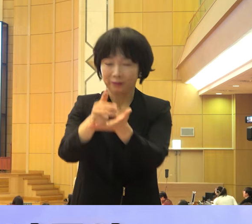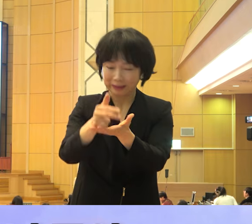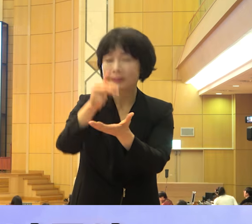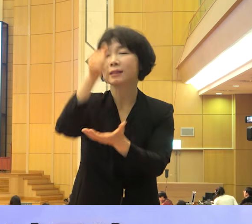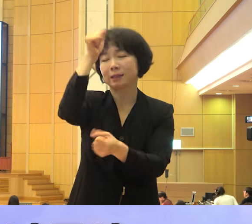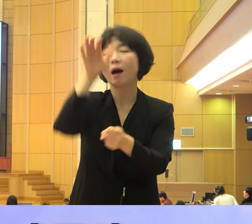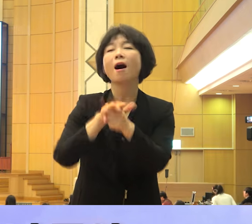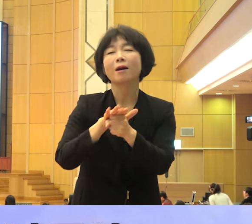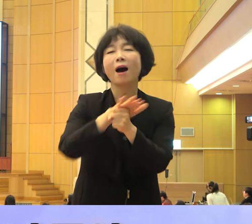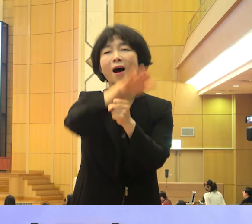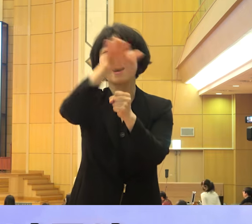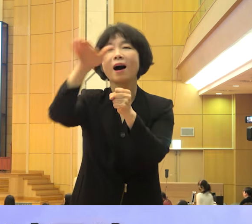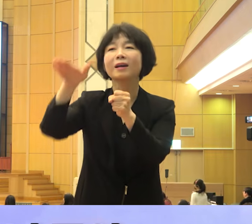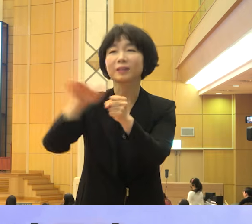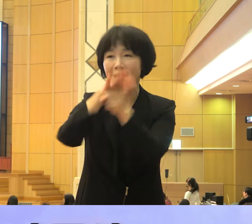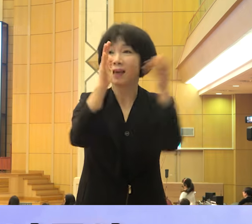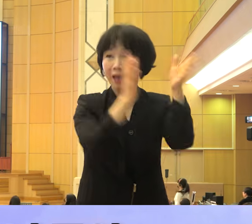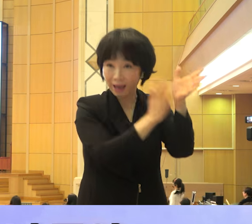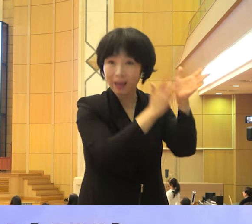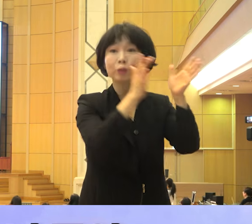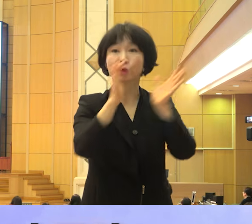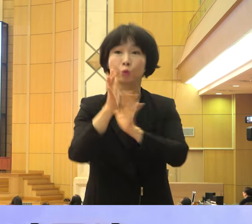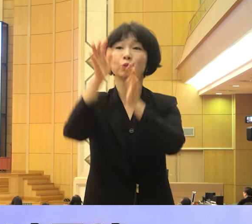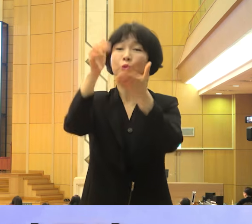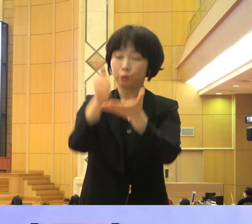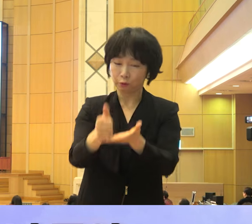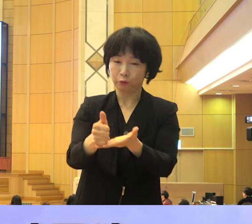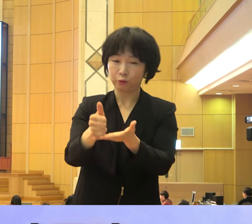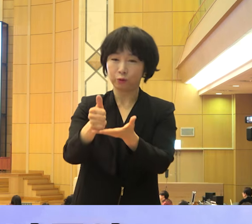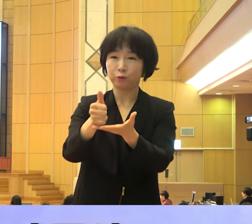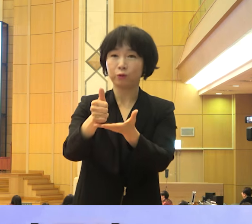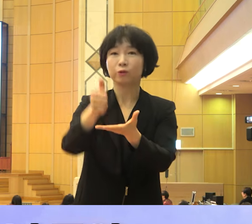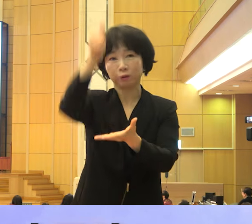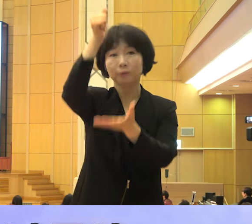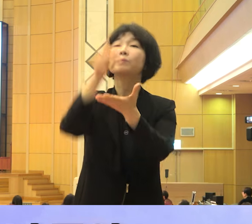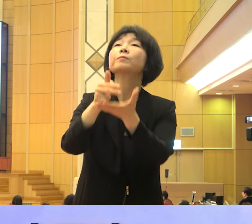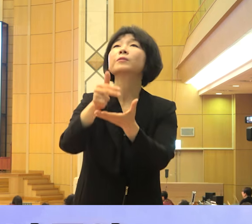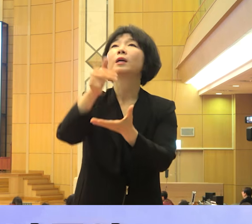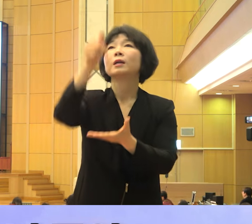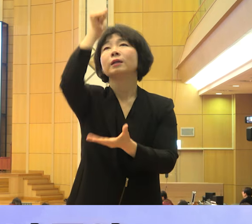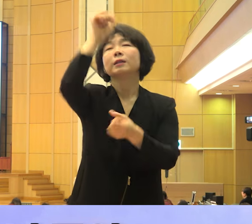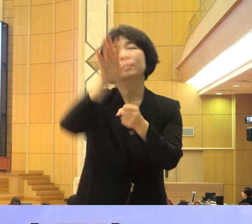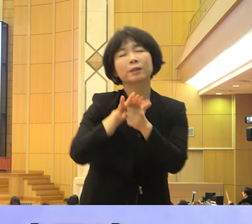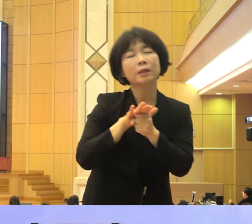영원한 그 사랑 예수. 그 사랑